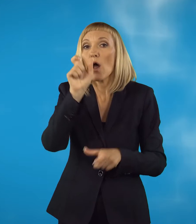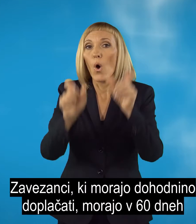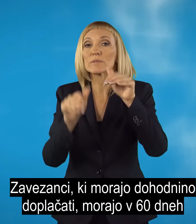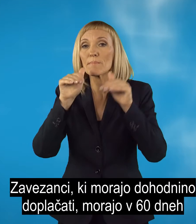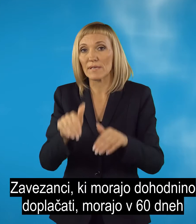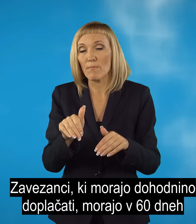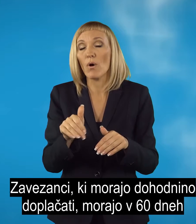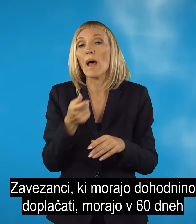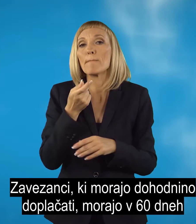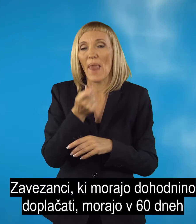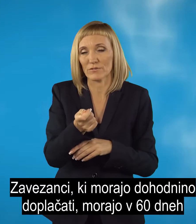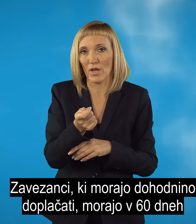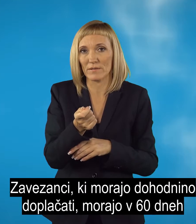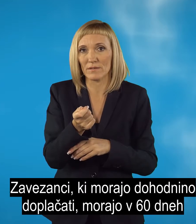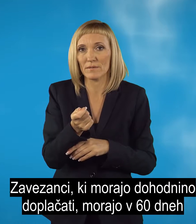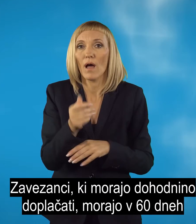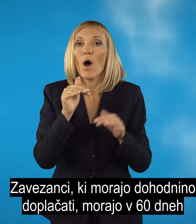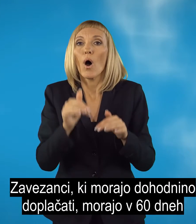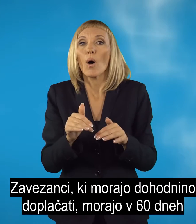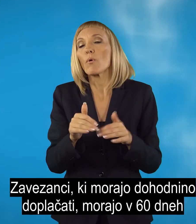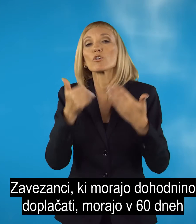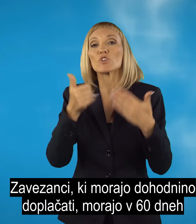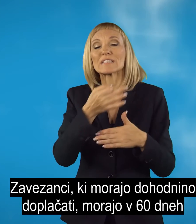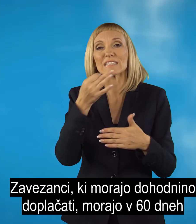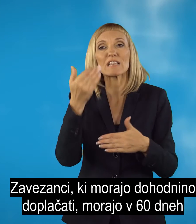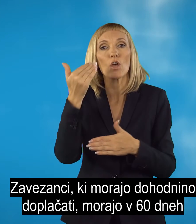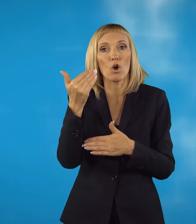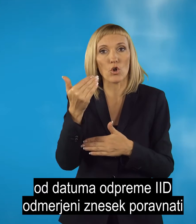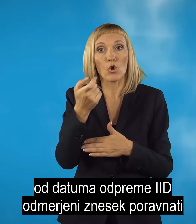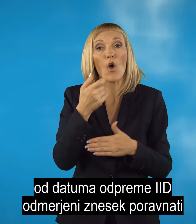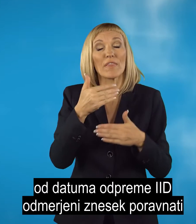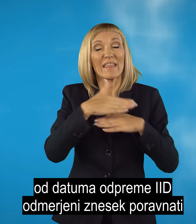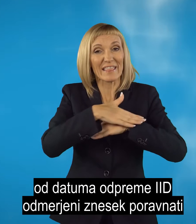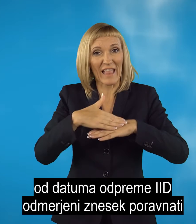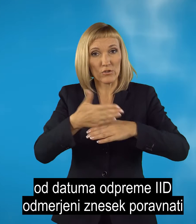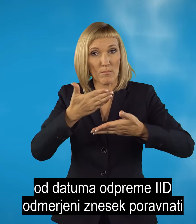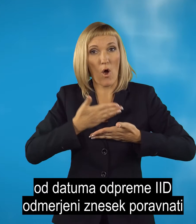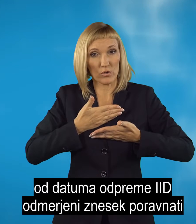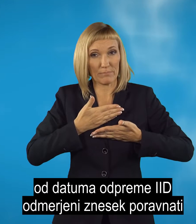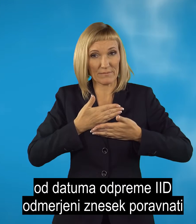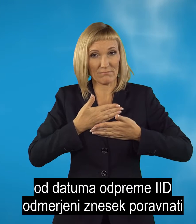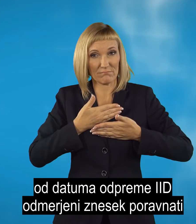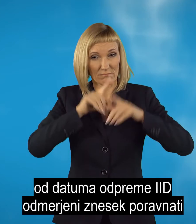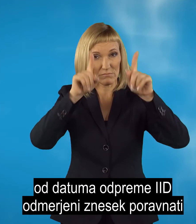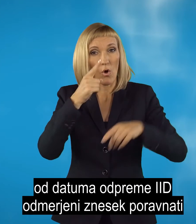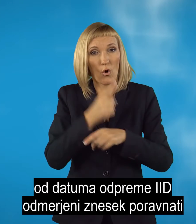Zavezanci, ki morajo dohodnino doplačati, morajo v 60 dneh od datuma odpreme IID odmerjeni